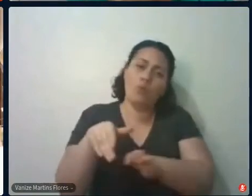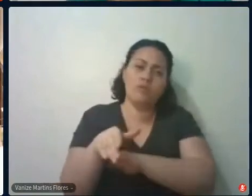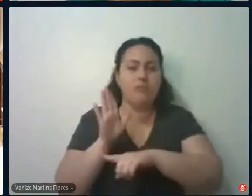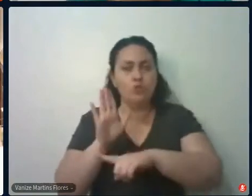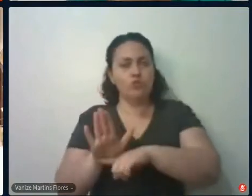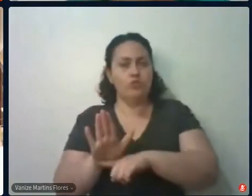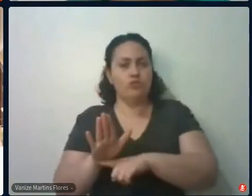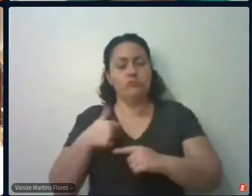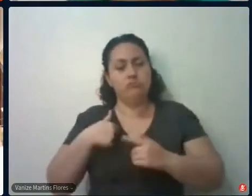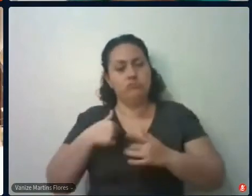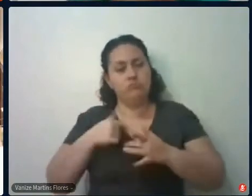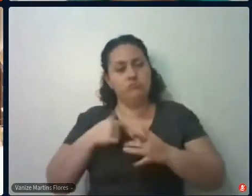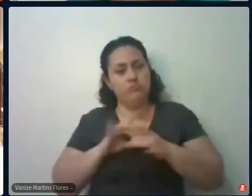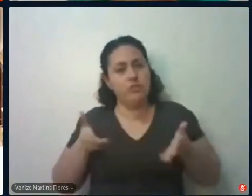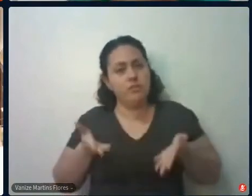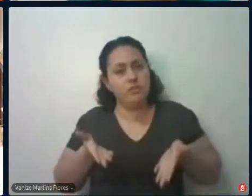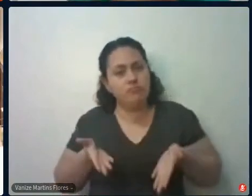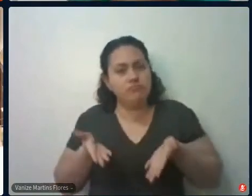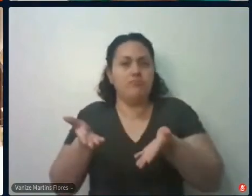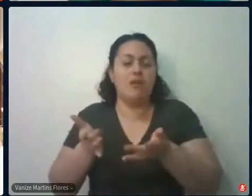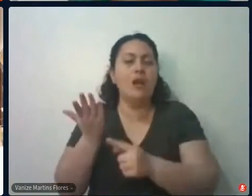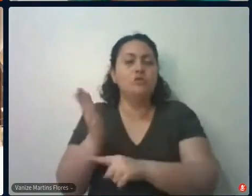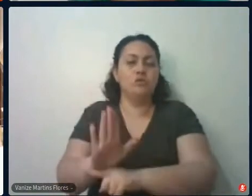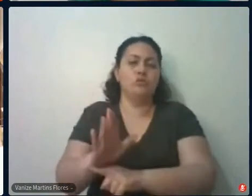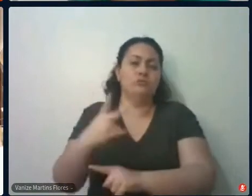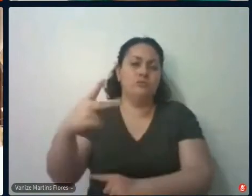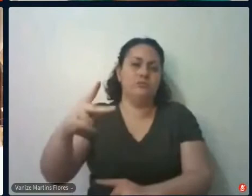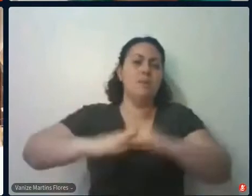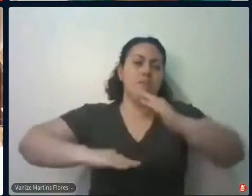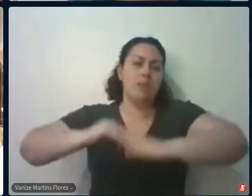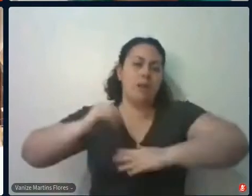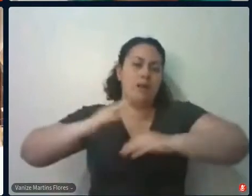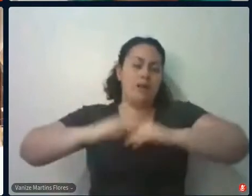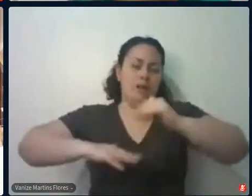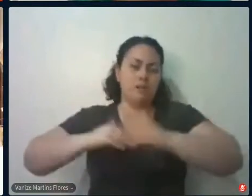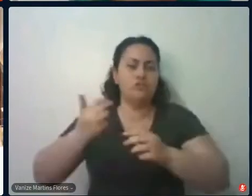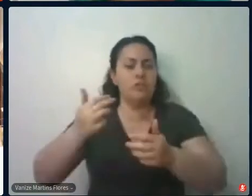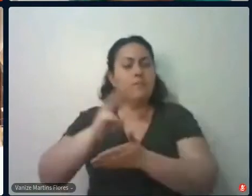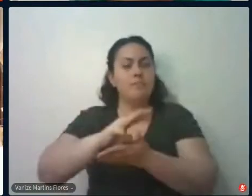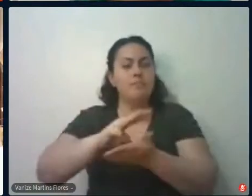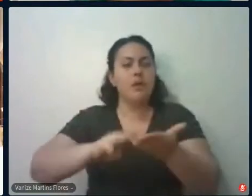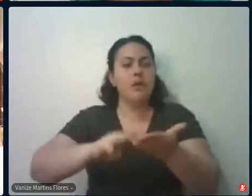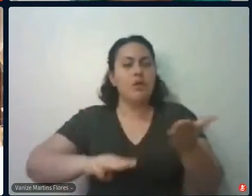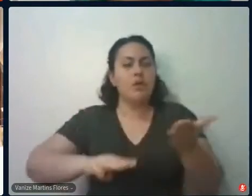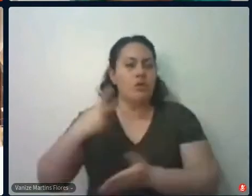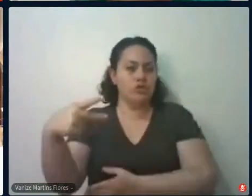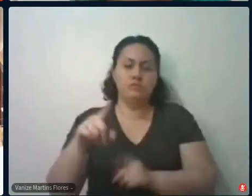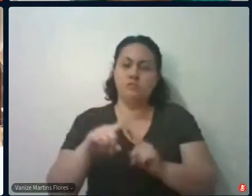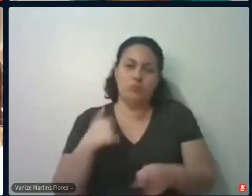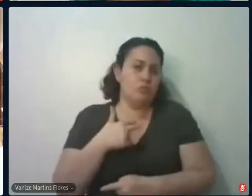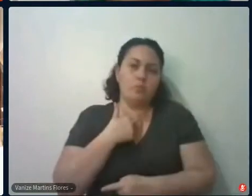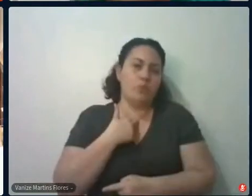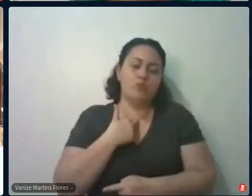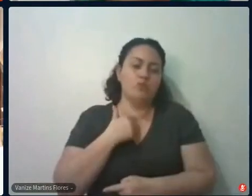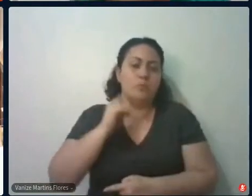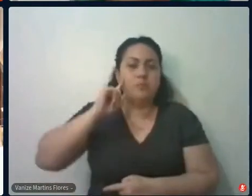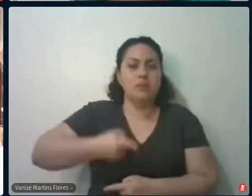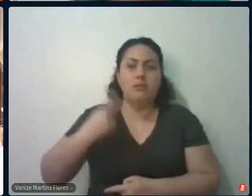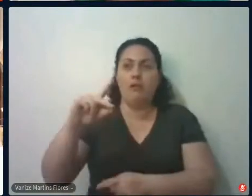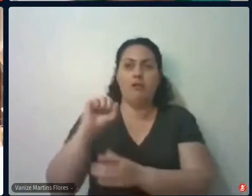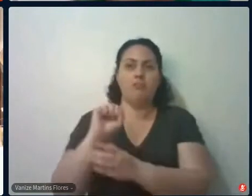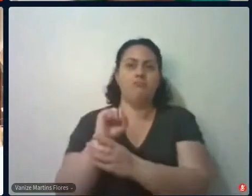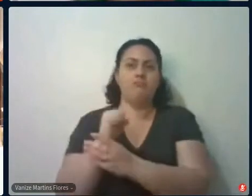nos disponibilizarmos a prover que ele possa fazer determinada metodologia, mas a gente não pode garantir que ele vai fazer. Então,